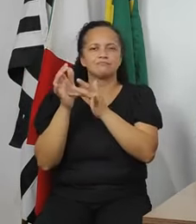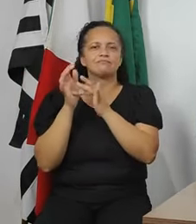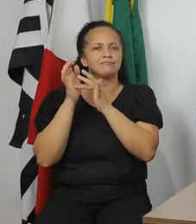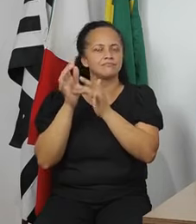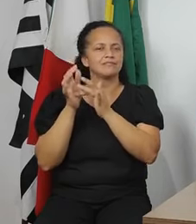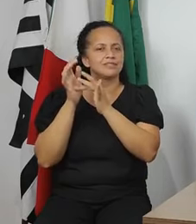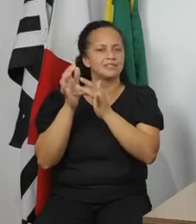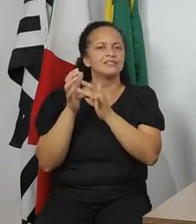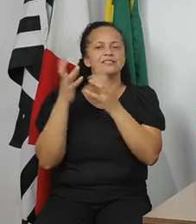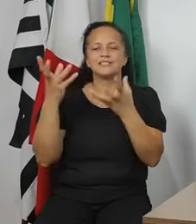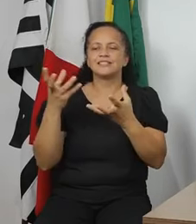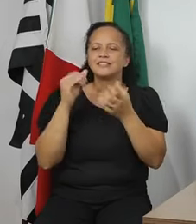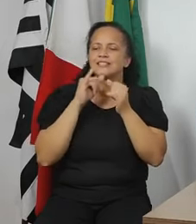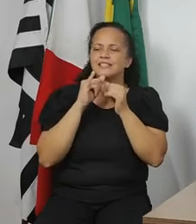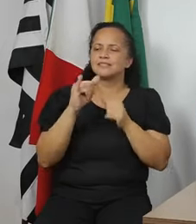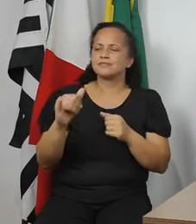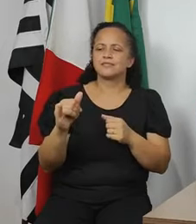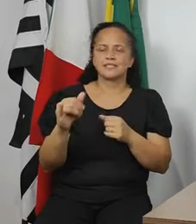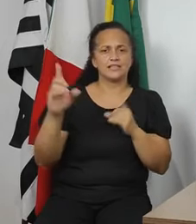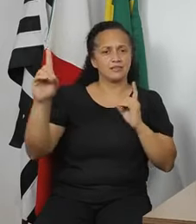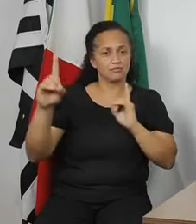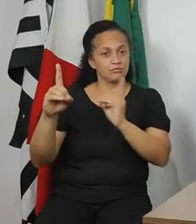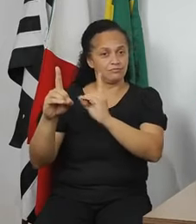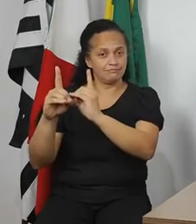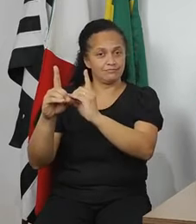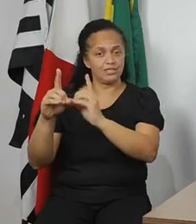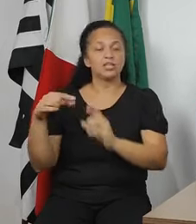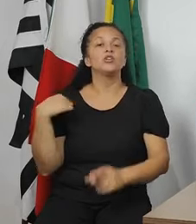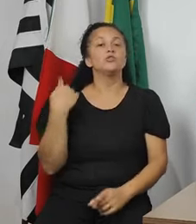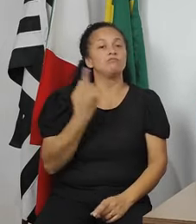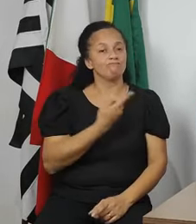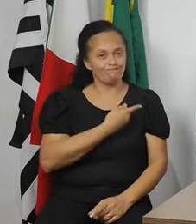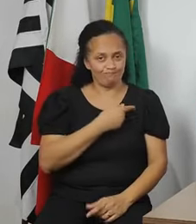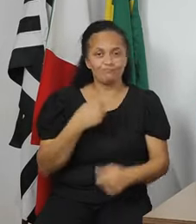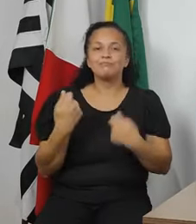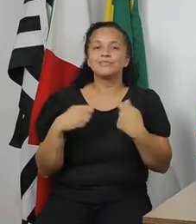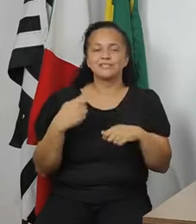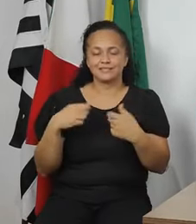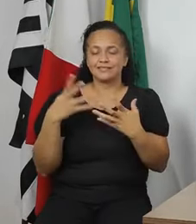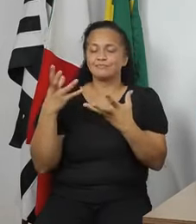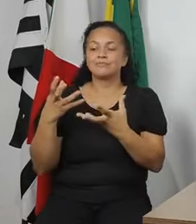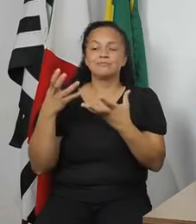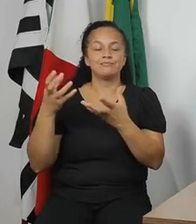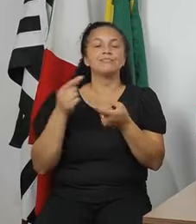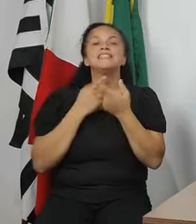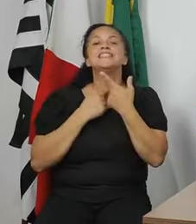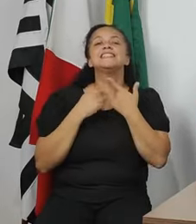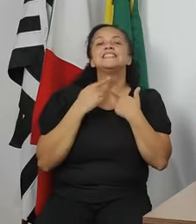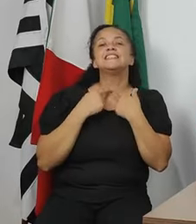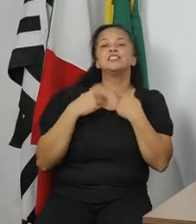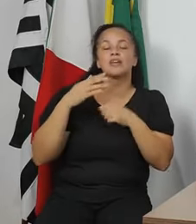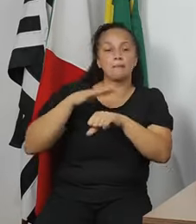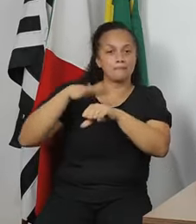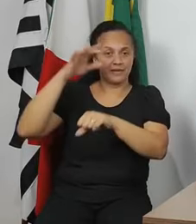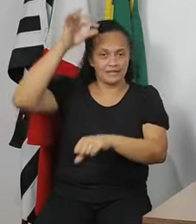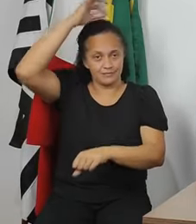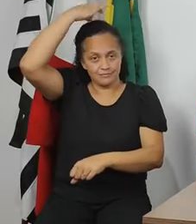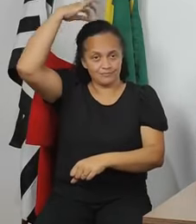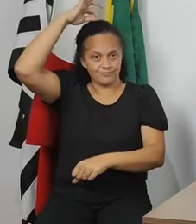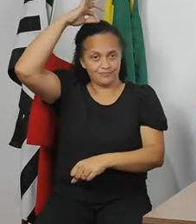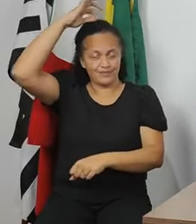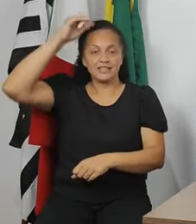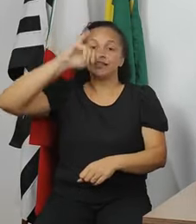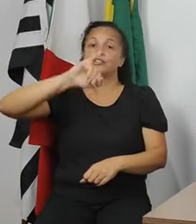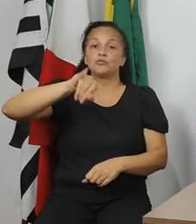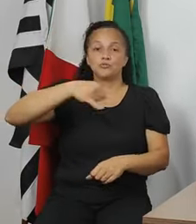aos discípulos dele, né? Que nós devemos estar mais suscetível à voz do Espírito. O jejum vai fazer